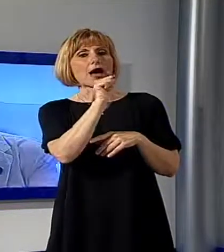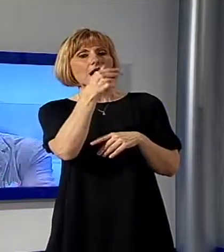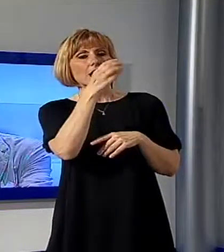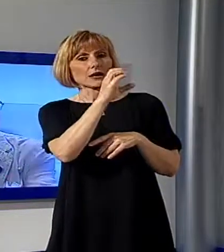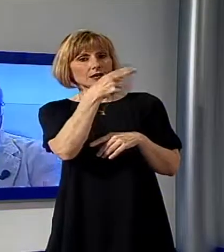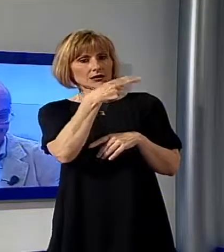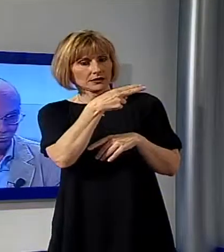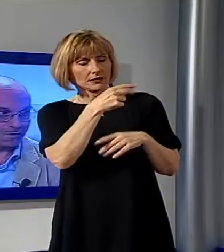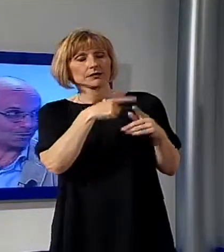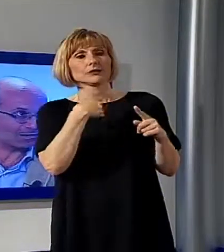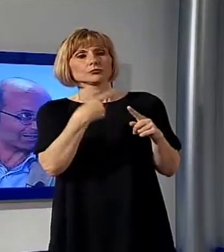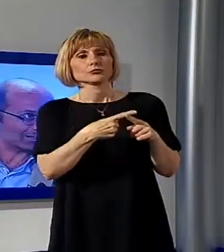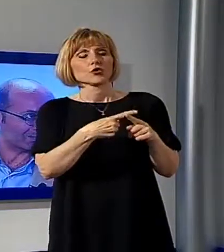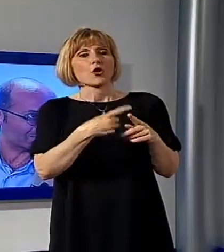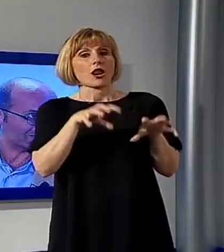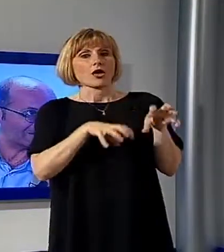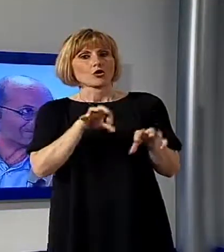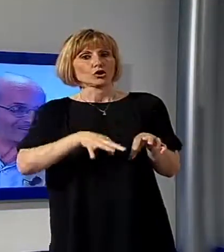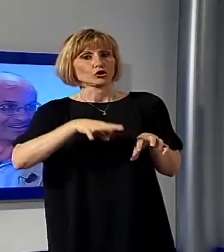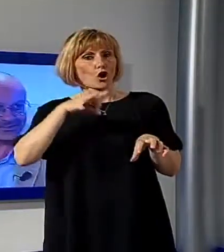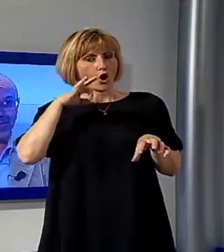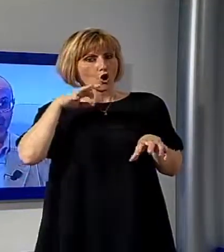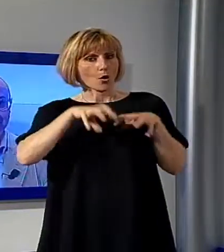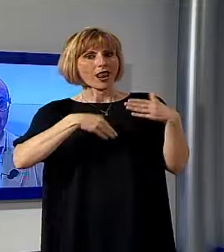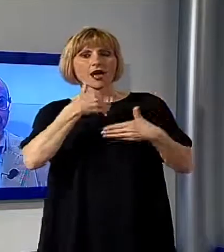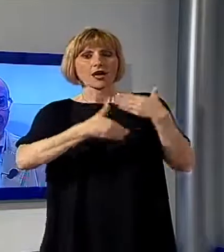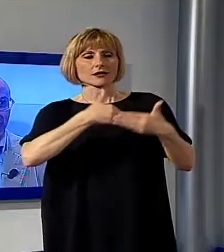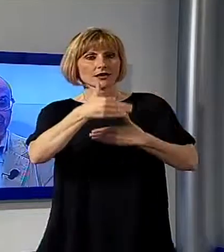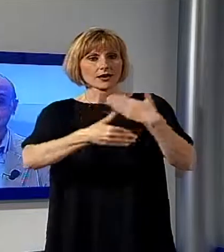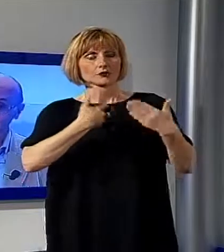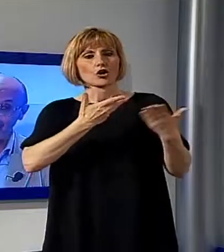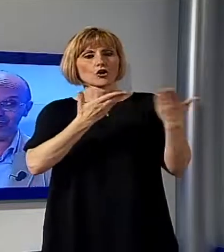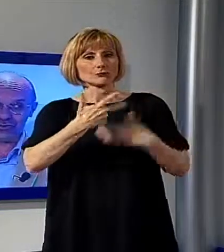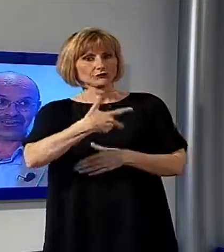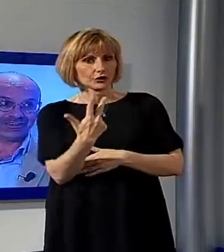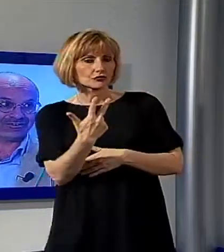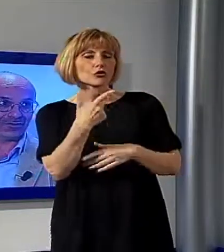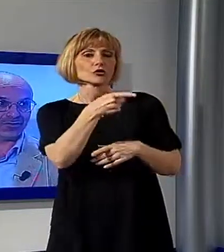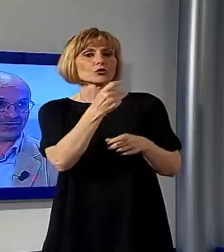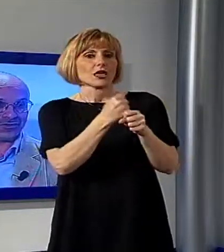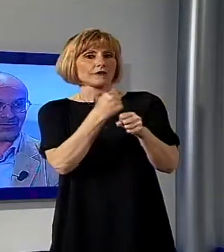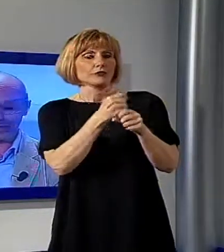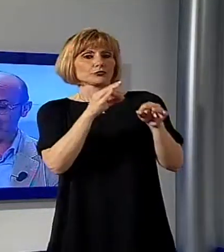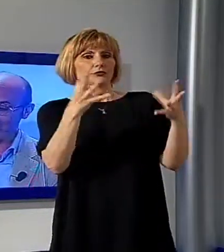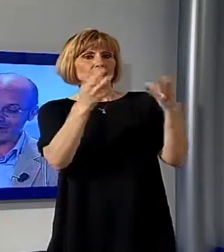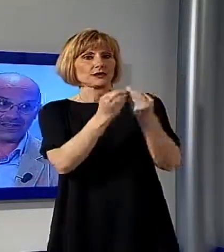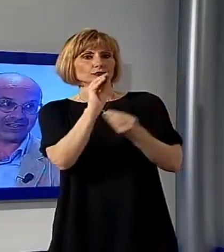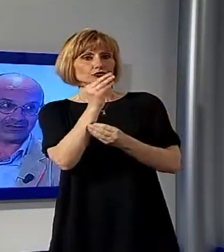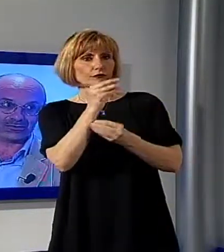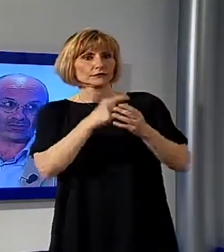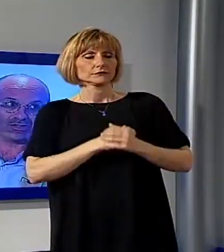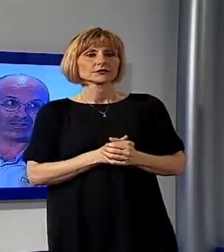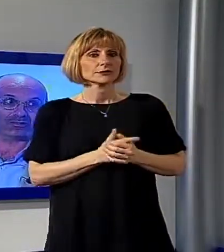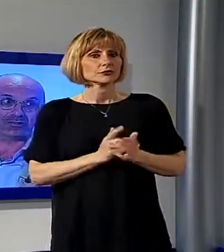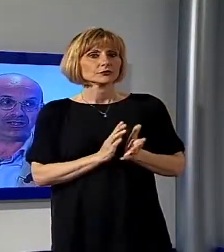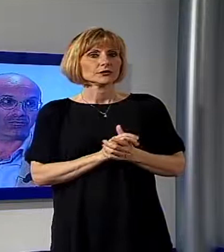Gubaidulina. Leone d'oro alla carriera alla Biennale di Venezia, e sarà ospite qui 3 giorni e lavorerà con i giovani dell'Istituto Musicale Boccherini. A lei è dedicato